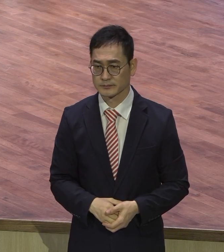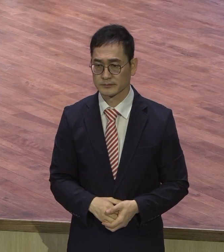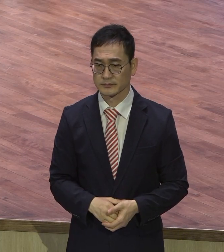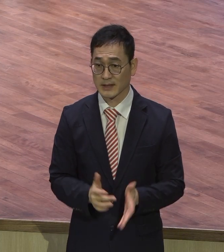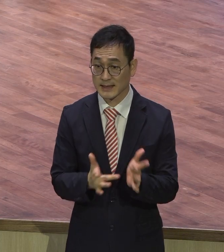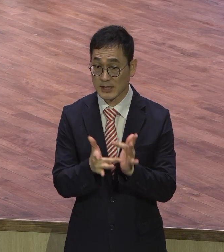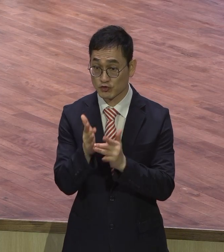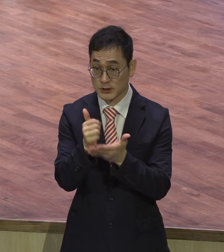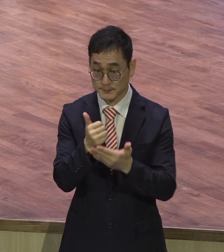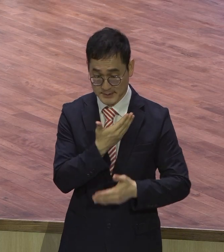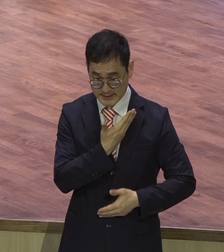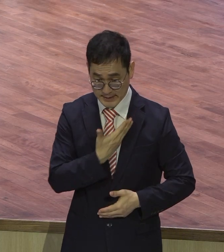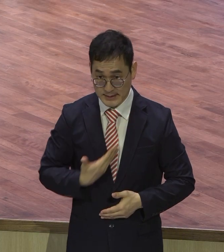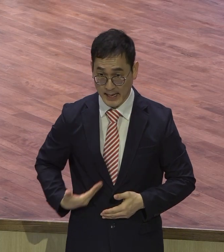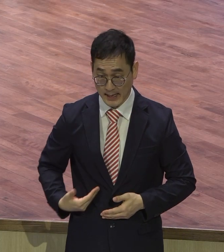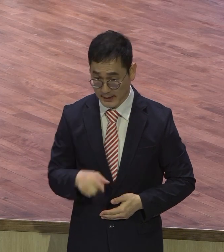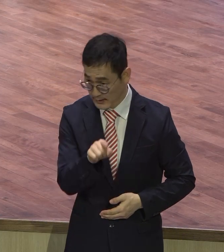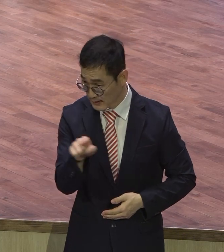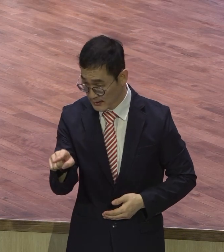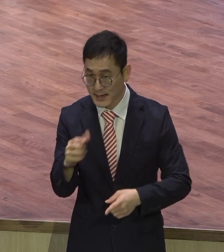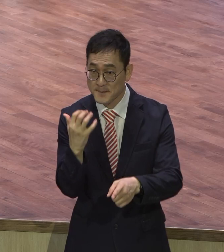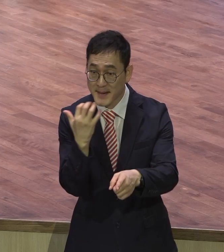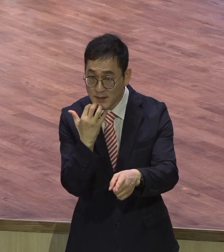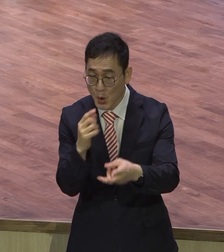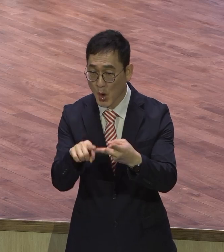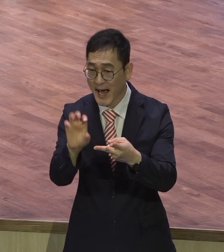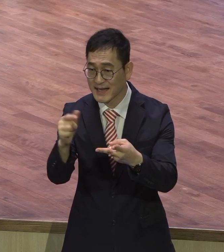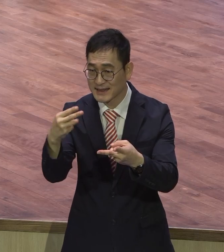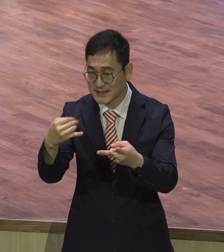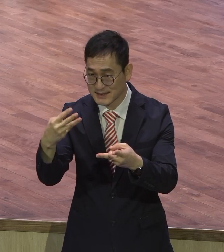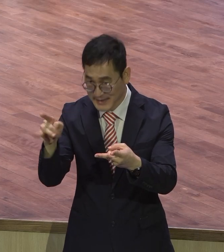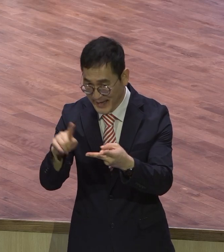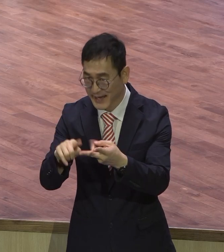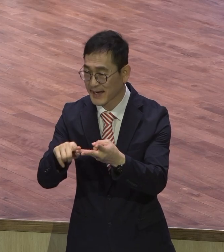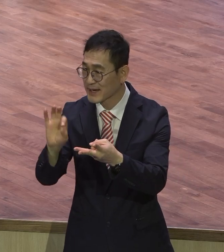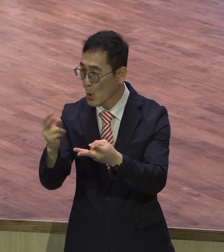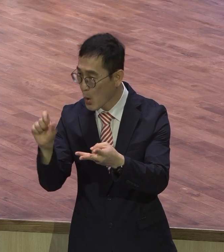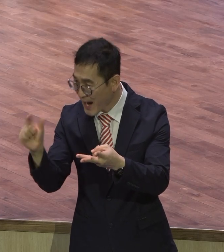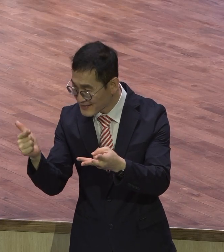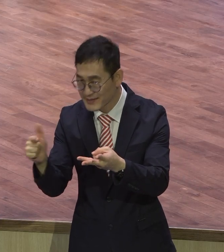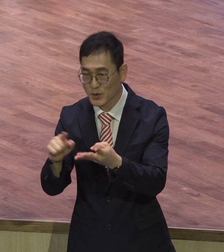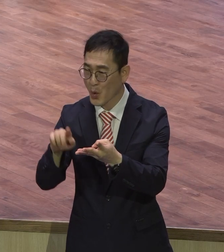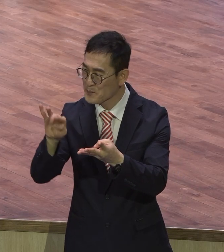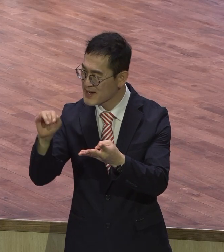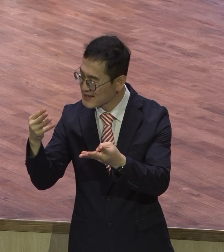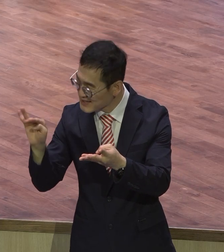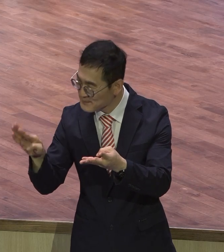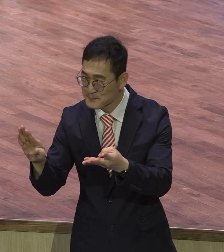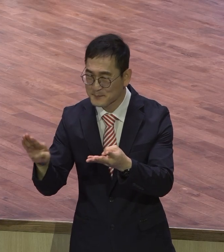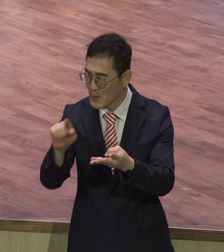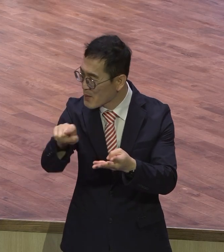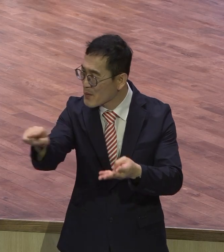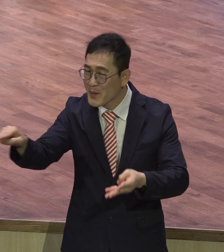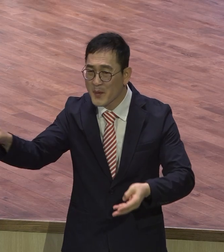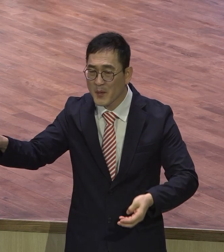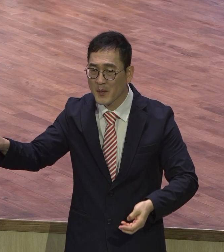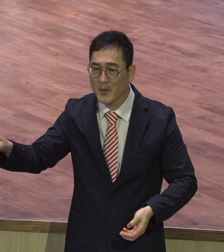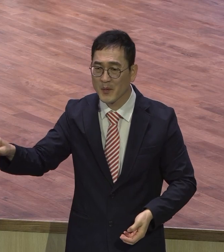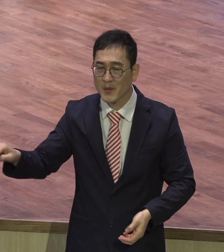제자로 따르고 있던 베드로 안드레 요한 뭐 이런 빌립 같은 이런 사람들은 모두 다